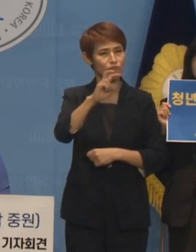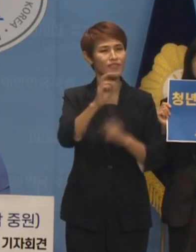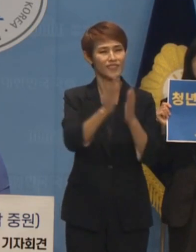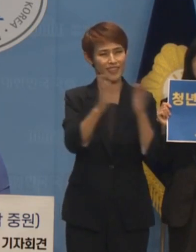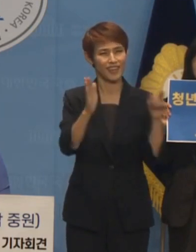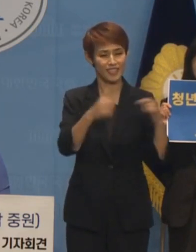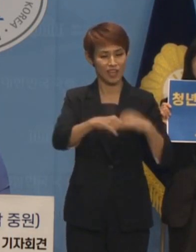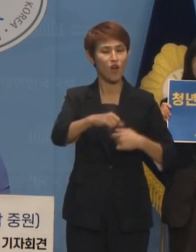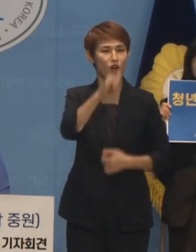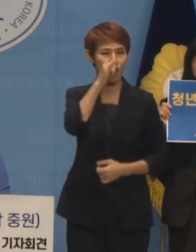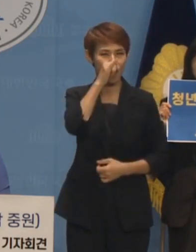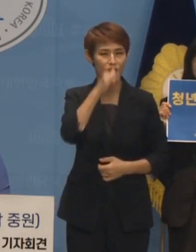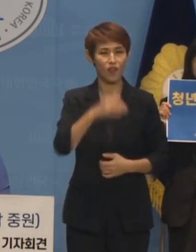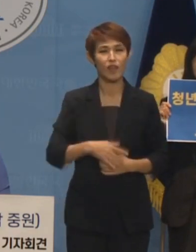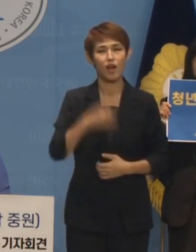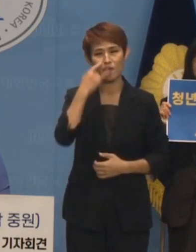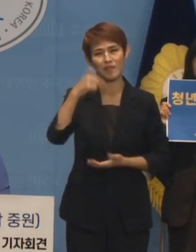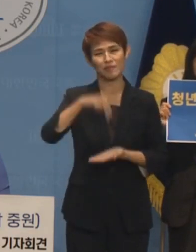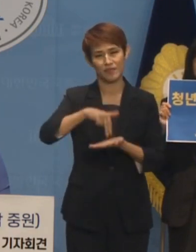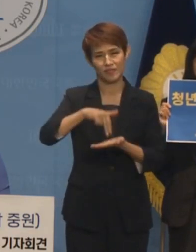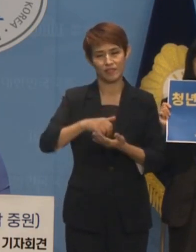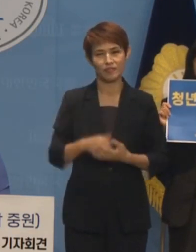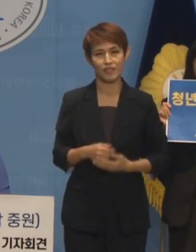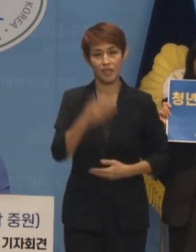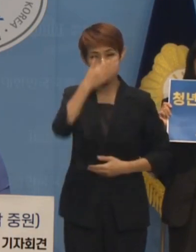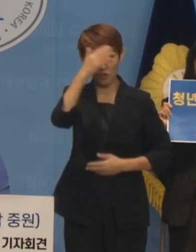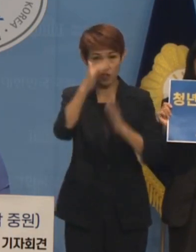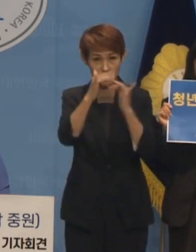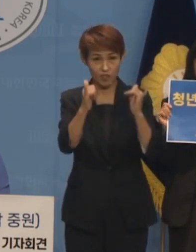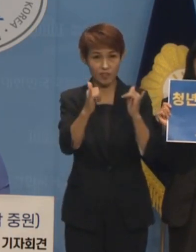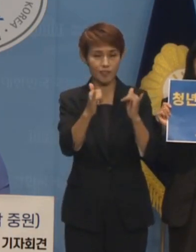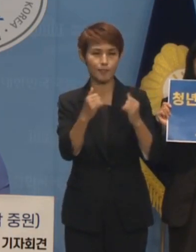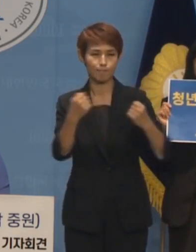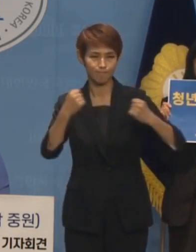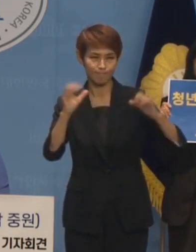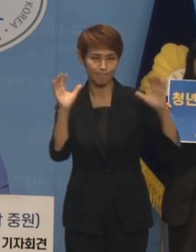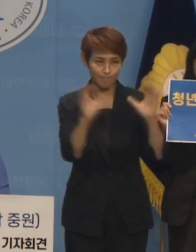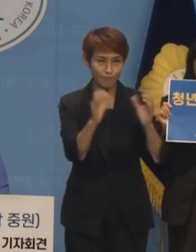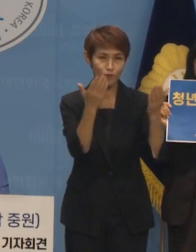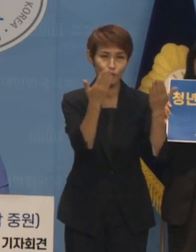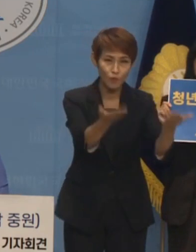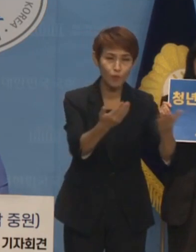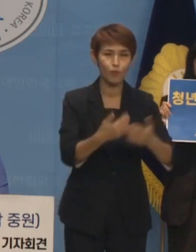청년들과 더불어 우리 힘들게 살아가는 우리 청년들을 응원하고 성남시